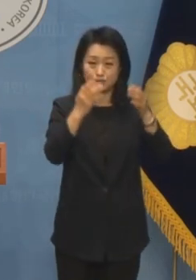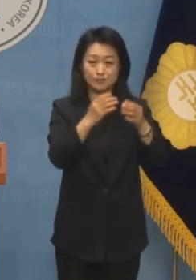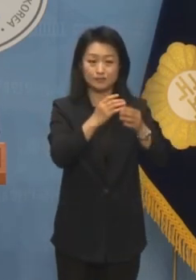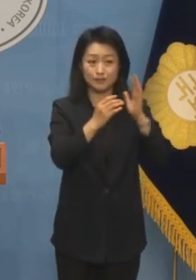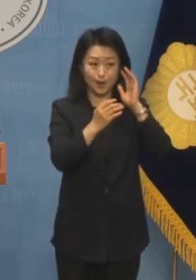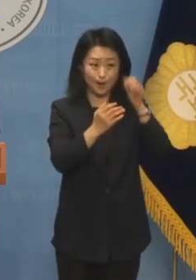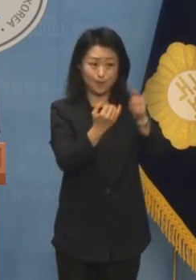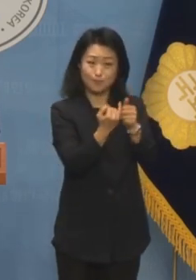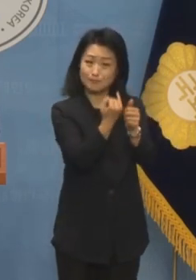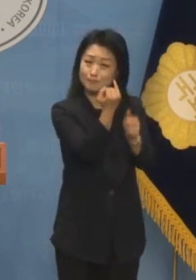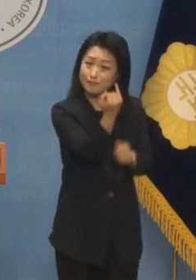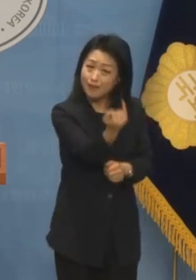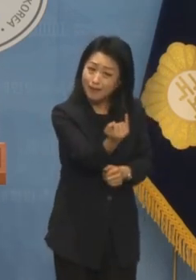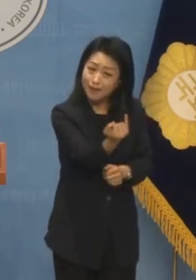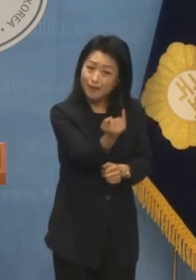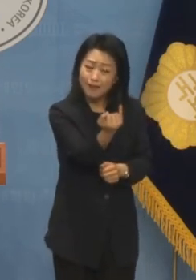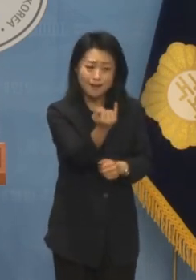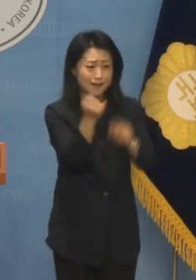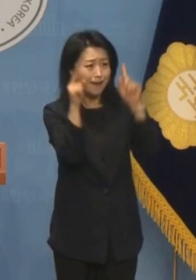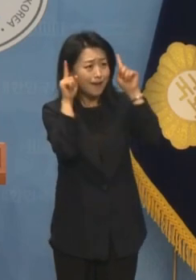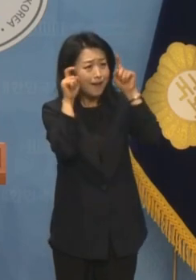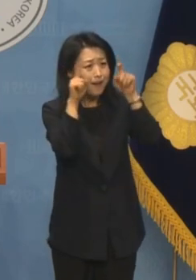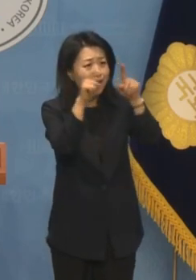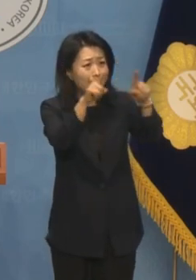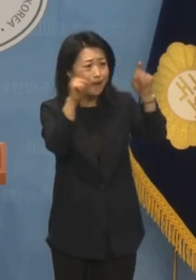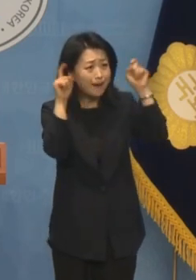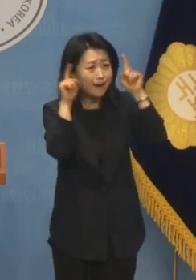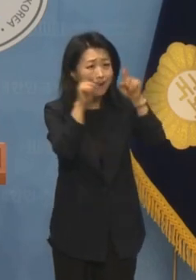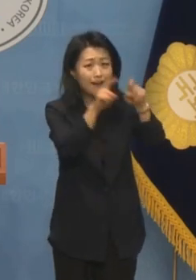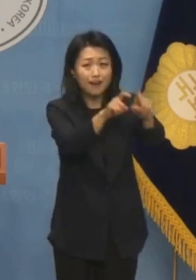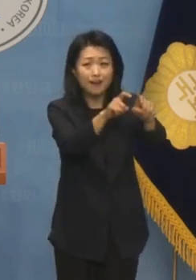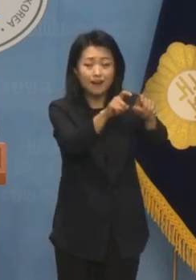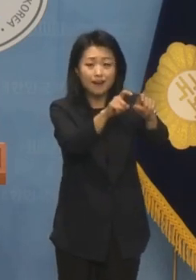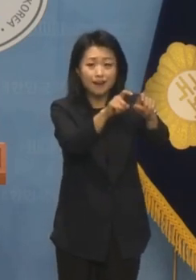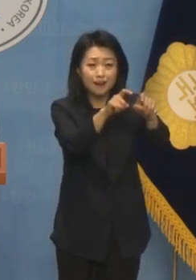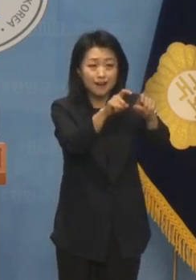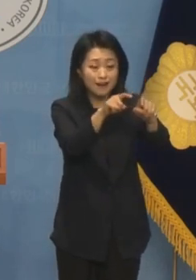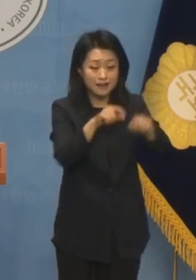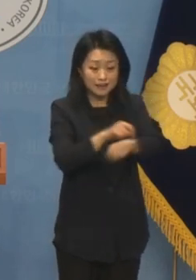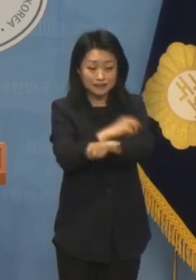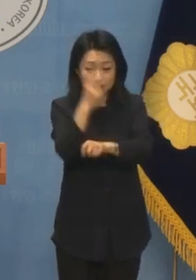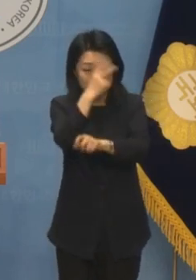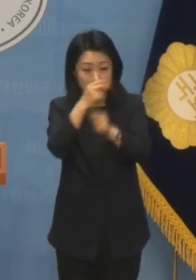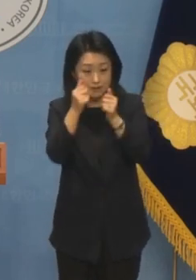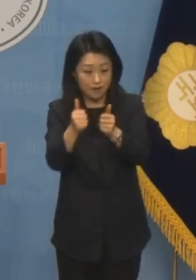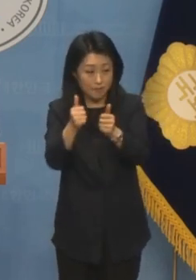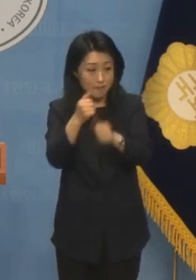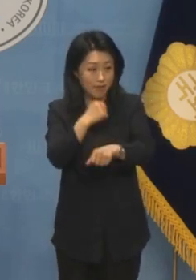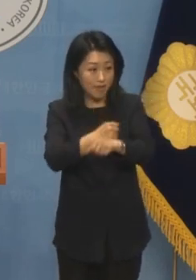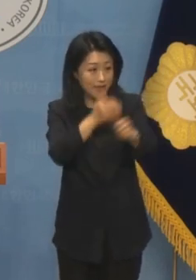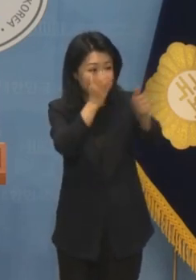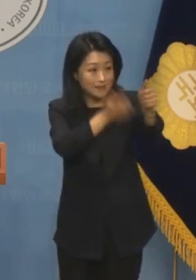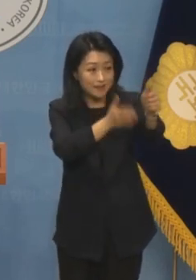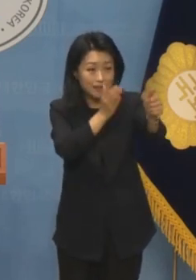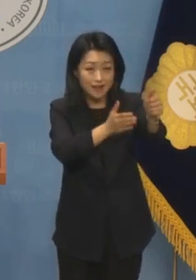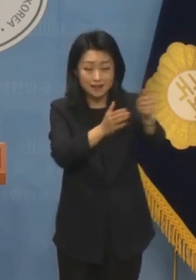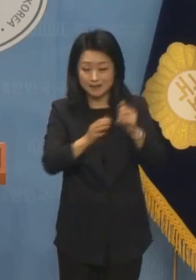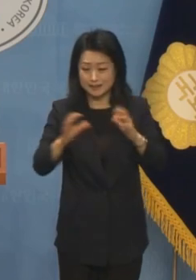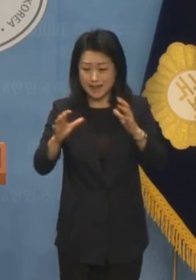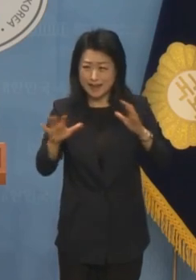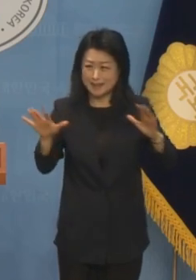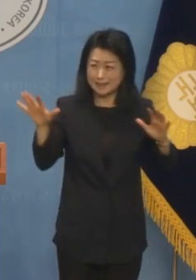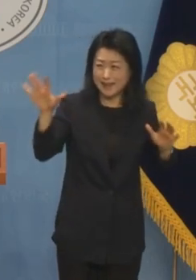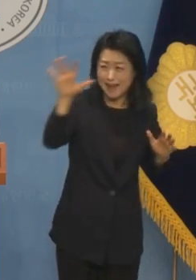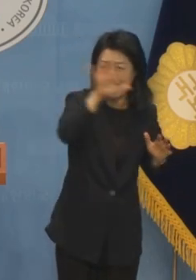배우자가 무수한 의혹 속에 본인을 직접 지목한 특검을 둘러싸고 온 나라가